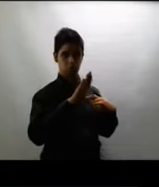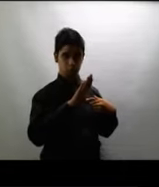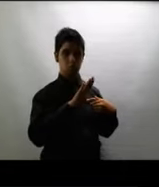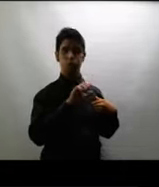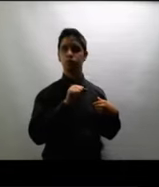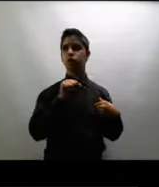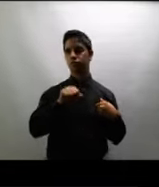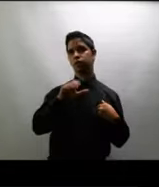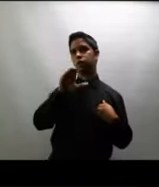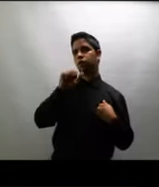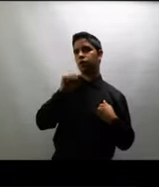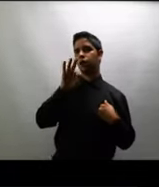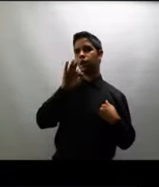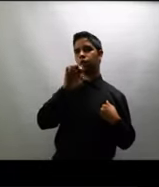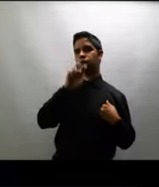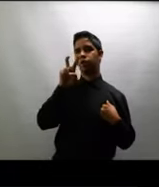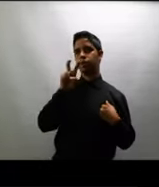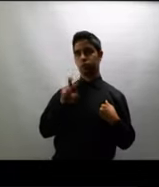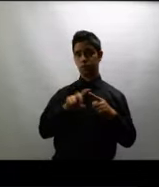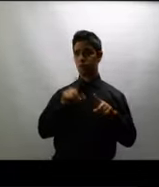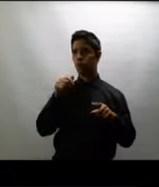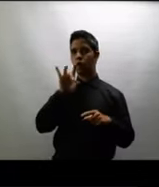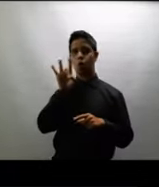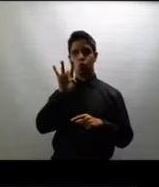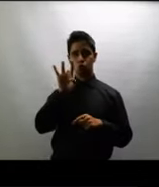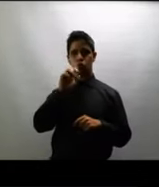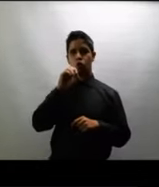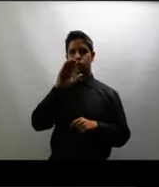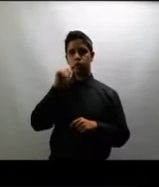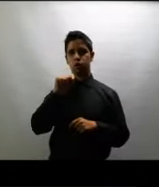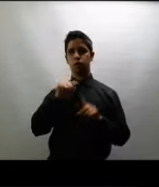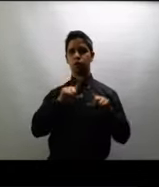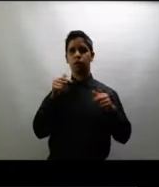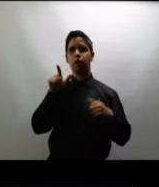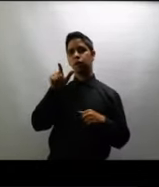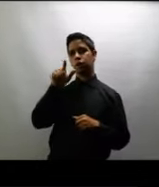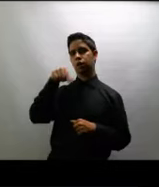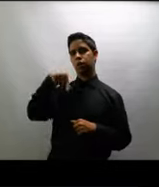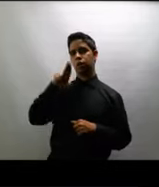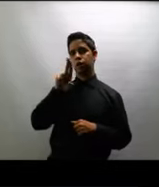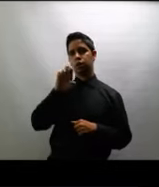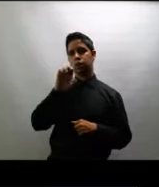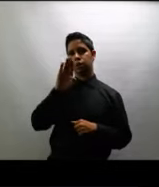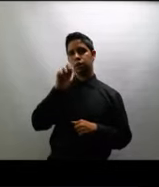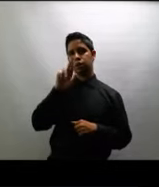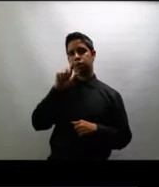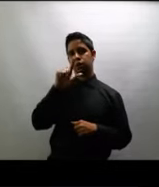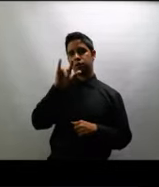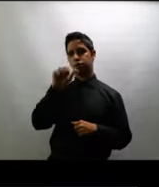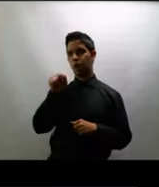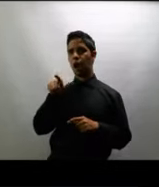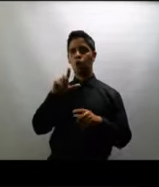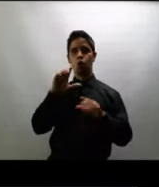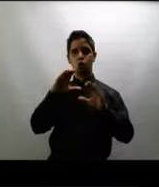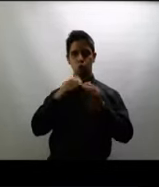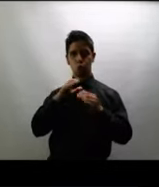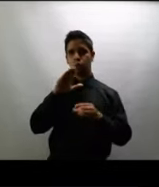sí. Cafés. En el 8 de octubre vamos a estar en Quebradillas, en Club Q. Ah, ajá. Sí, yo fui ahí, bien nítido. Pues